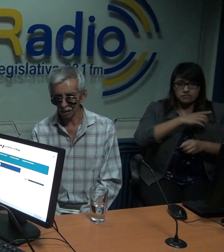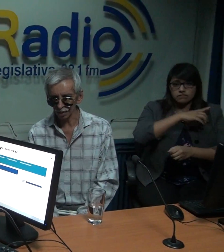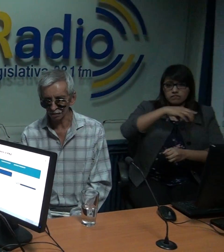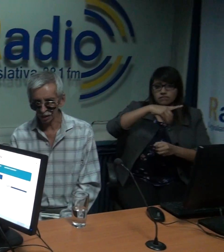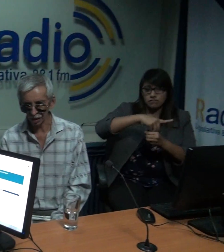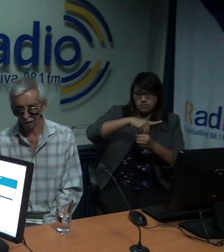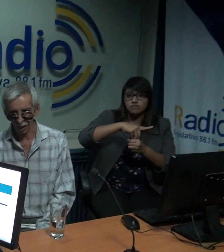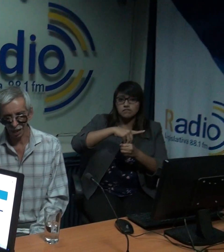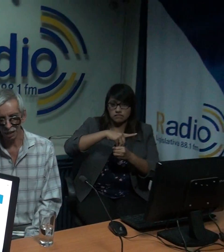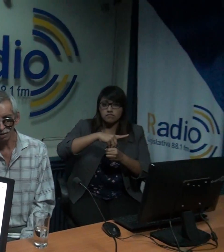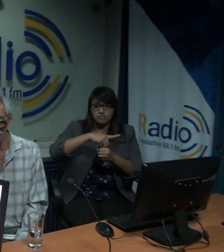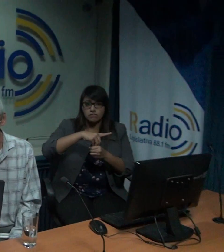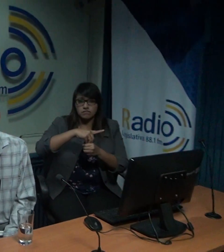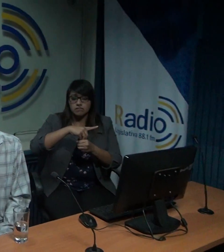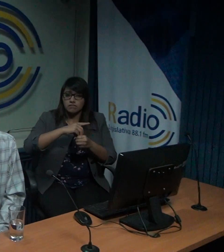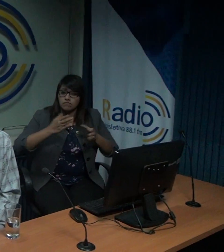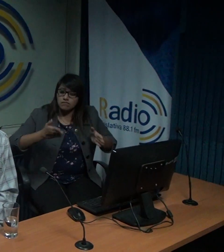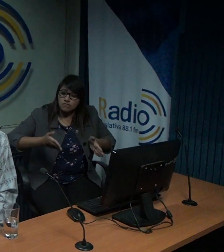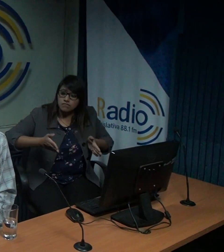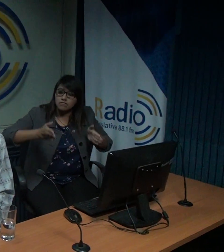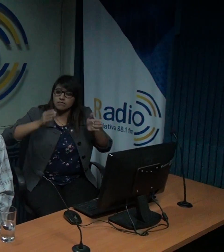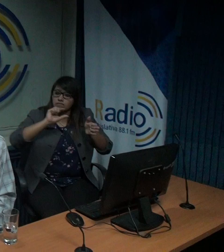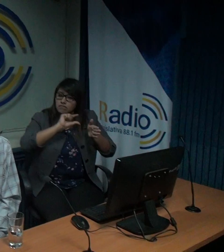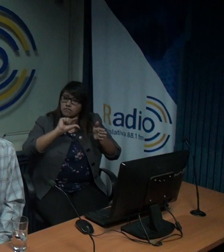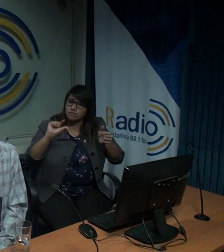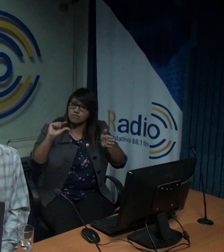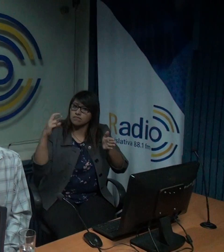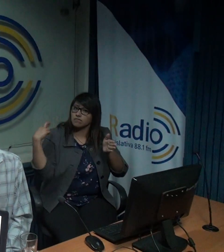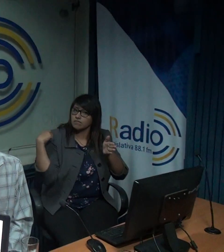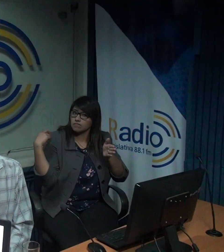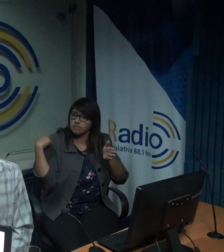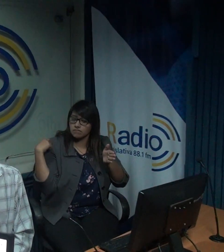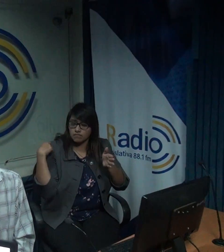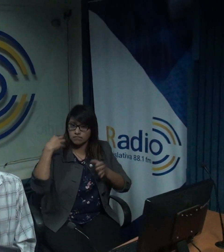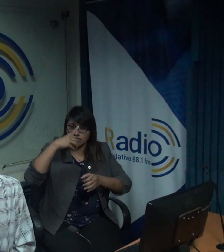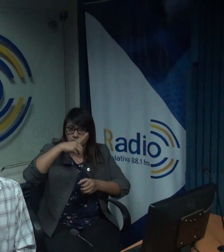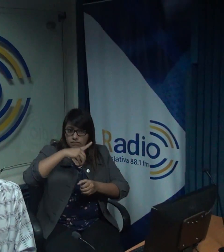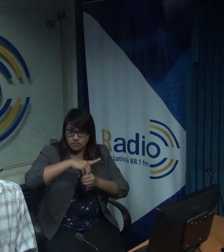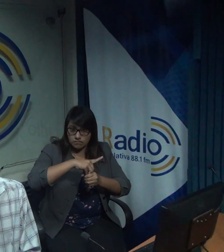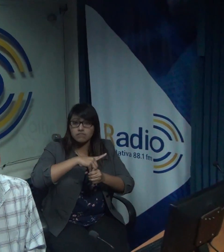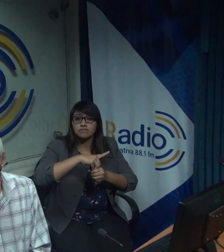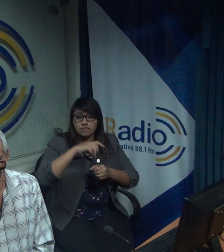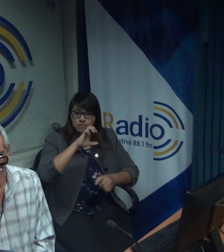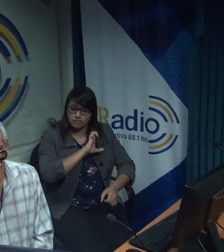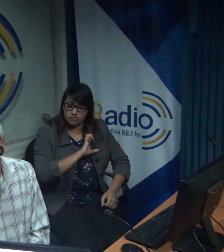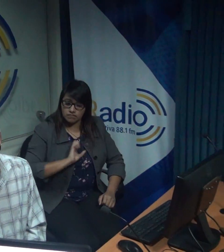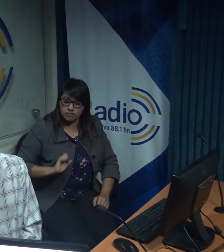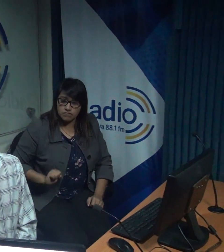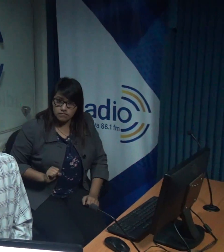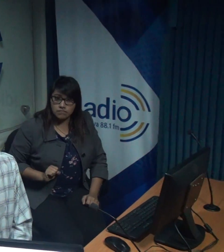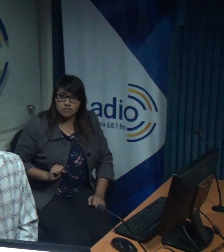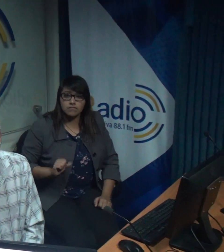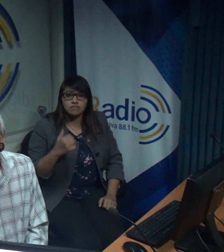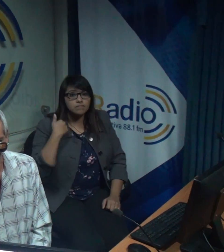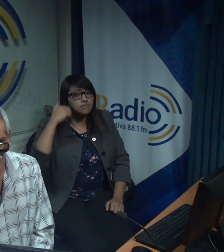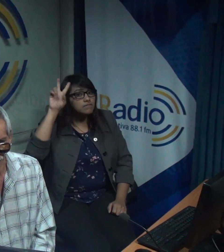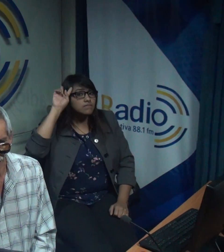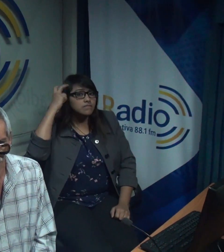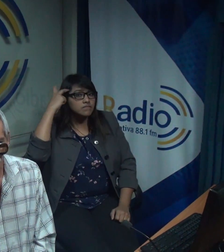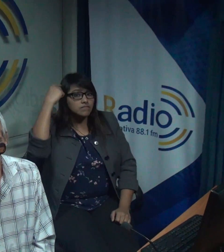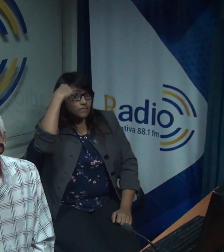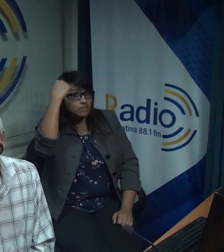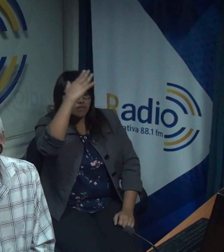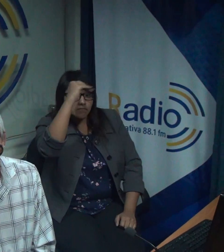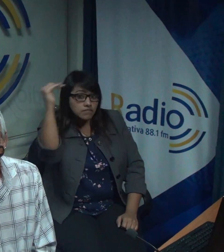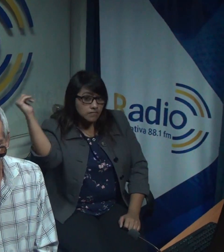es la institución rectora de la discapacidad en El Salvador. Es la que establece la